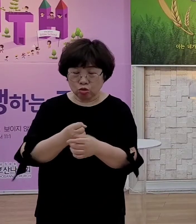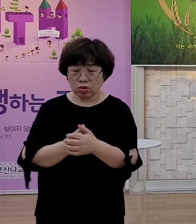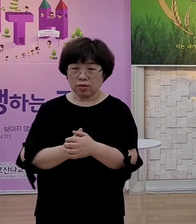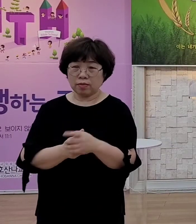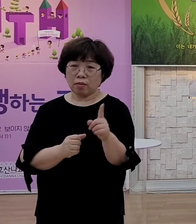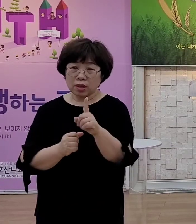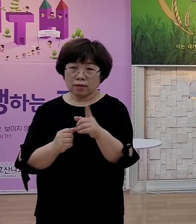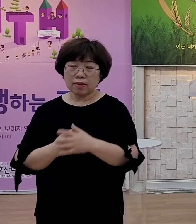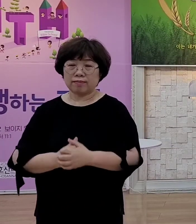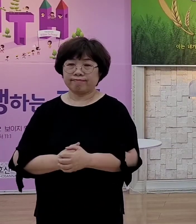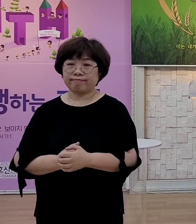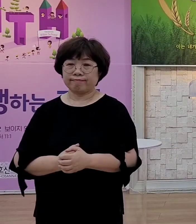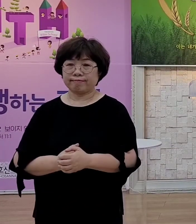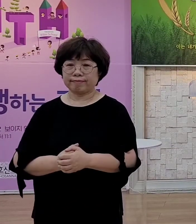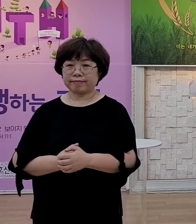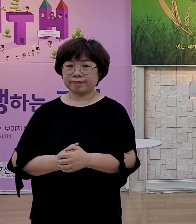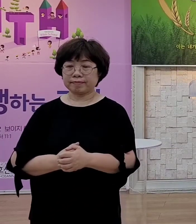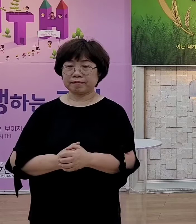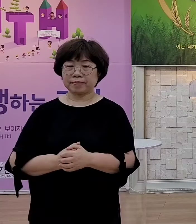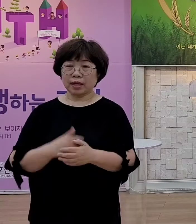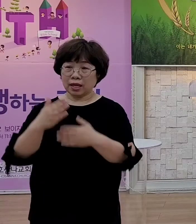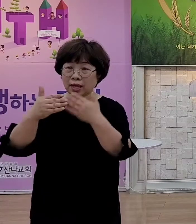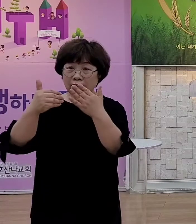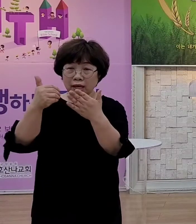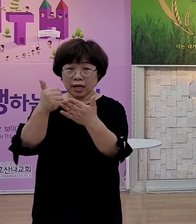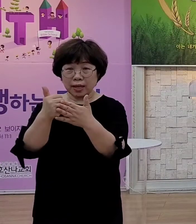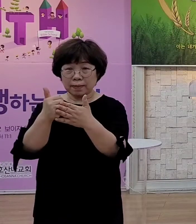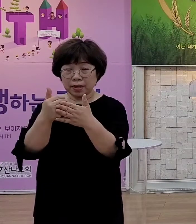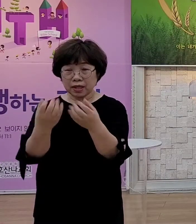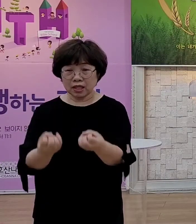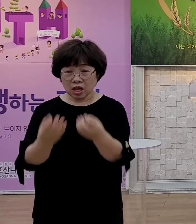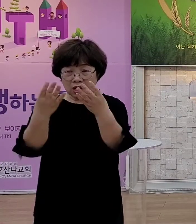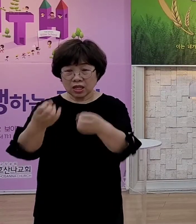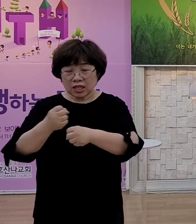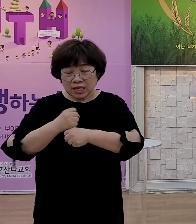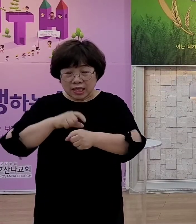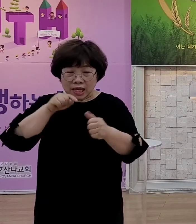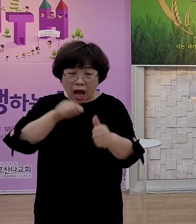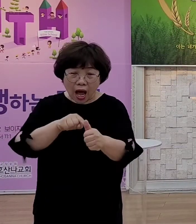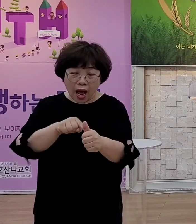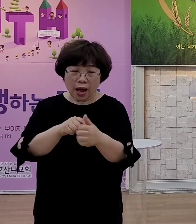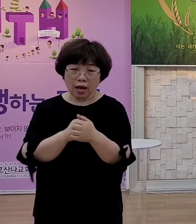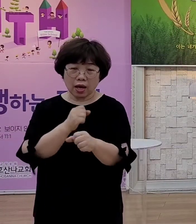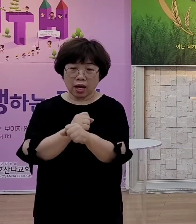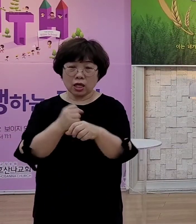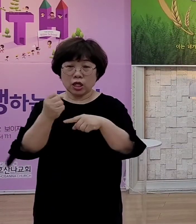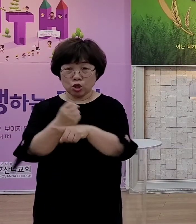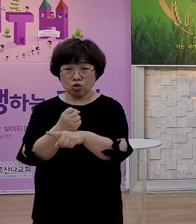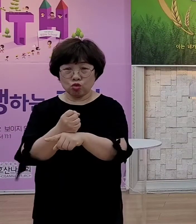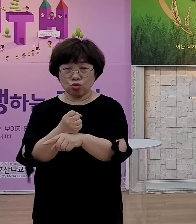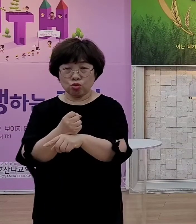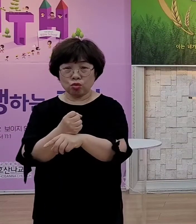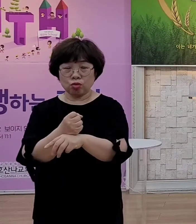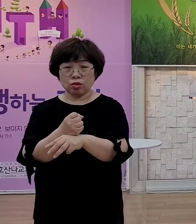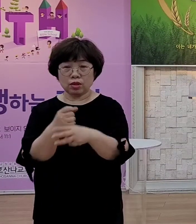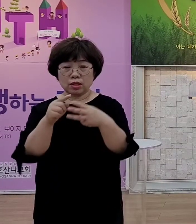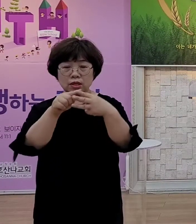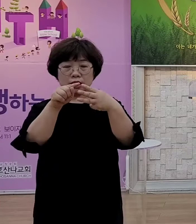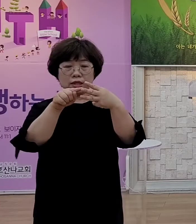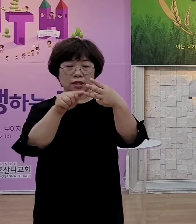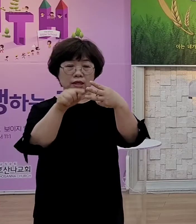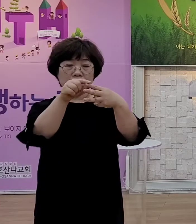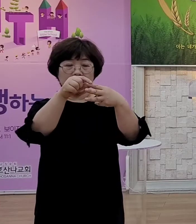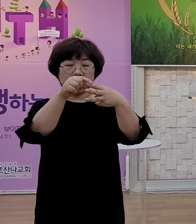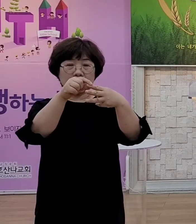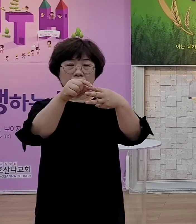메시지를 나누는데, 하나님께서 이 절기를 지키라고 명령하셨는데 그 세 가지가 뭡니까? 첫 번째는 다